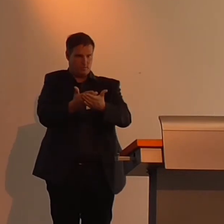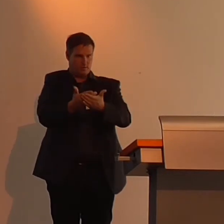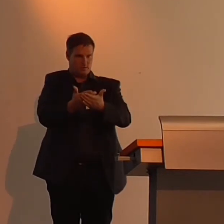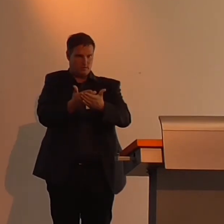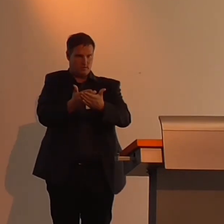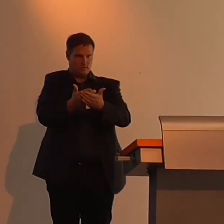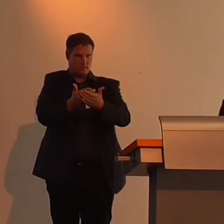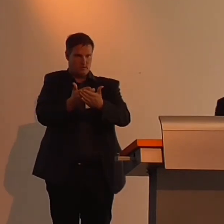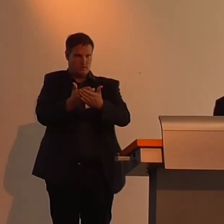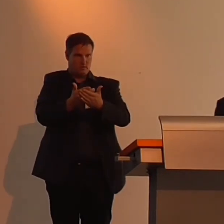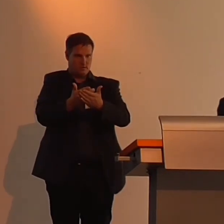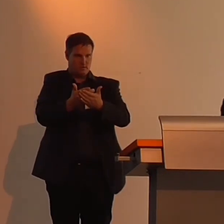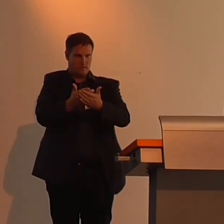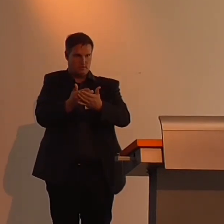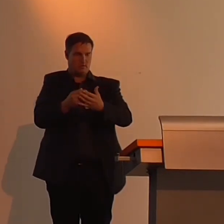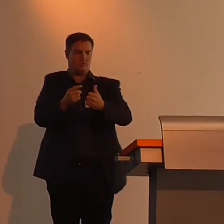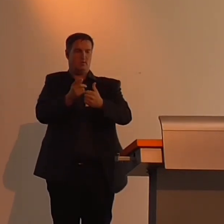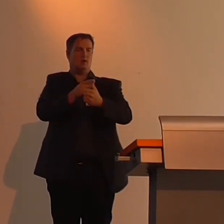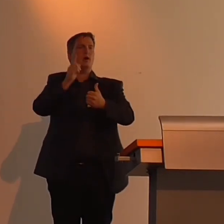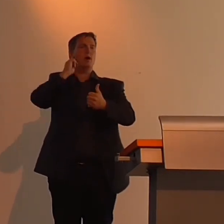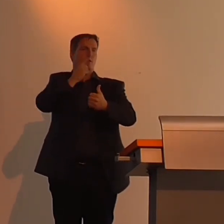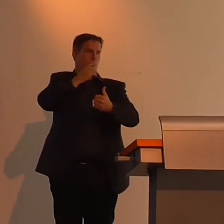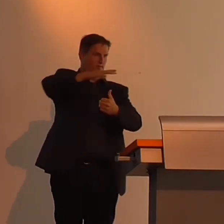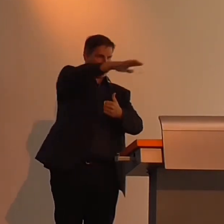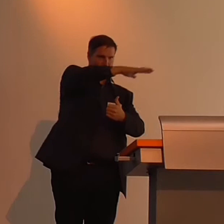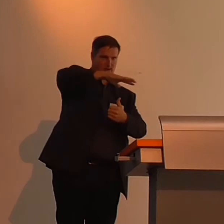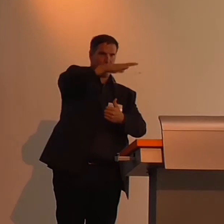Er ist zuständig für barrierefreie Angebote.